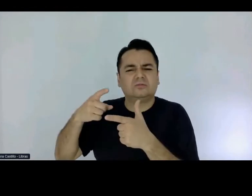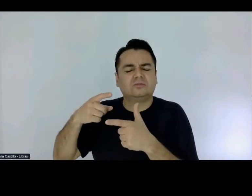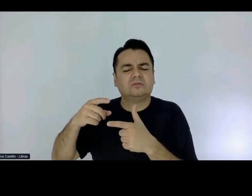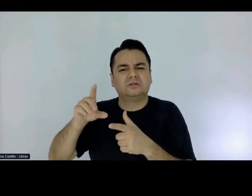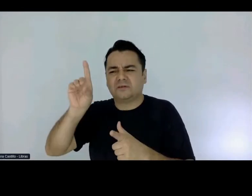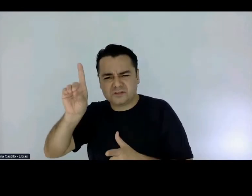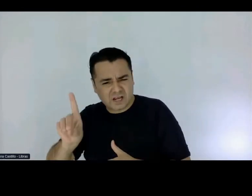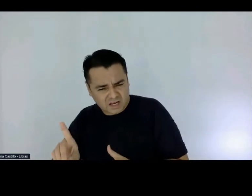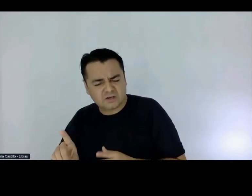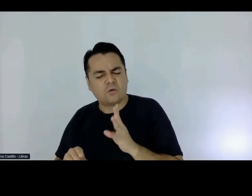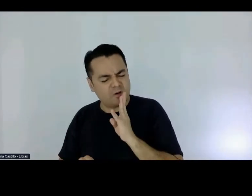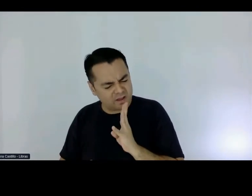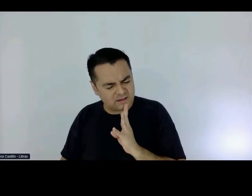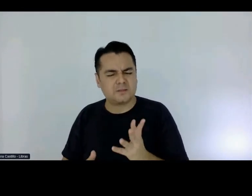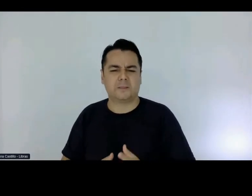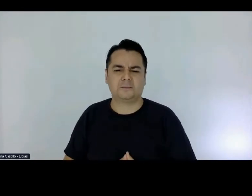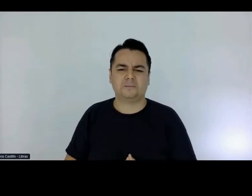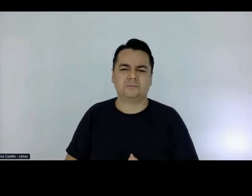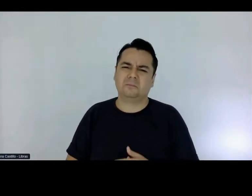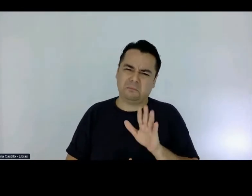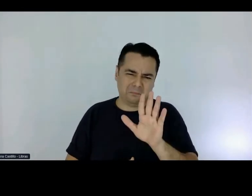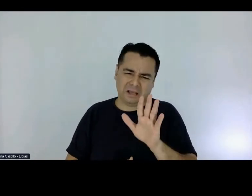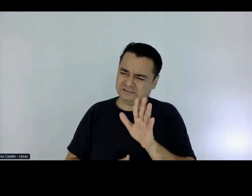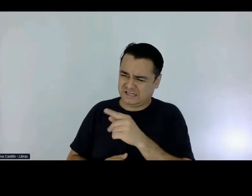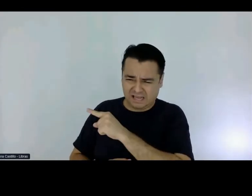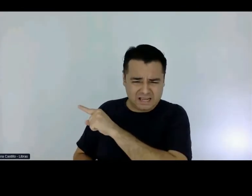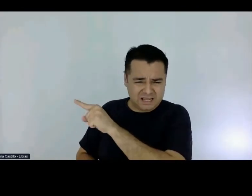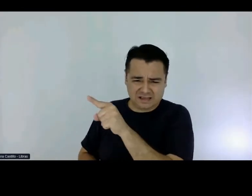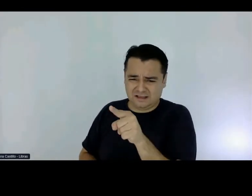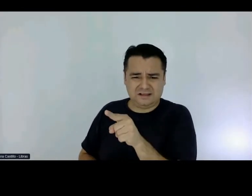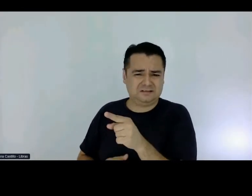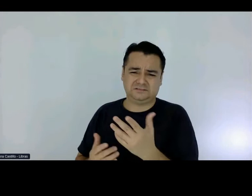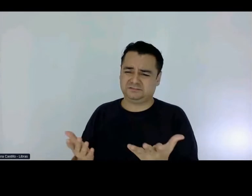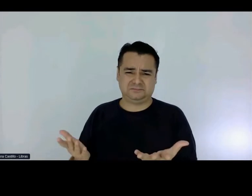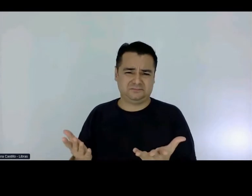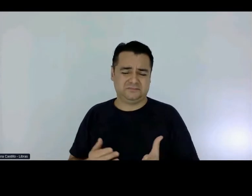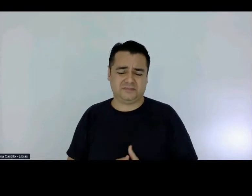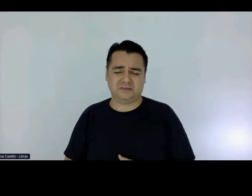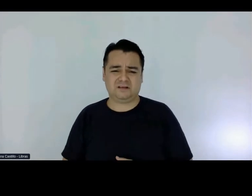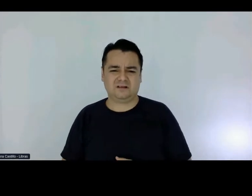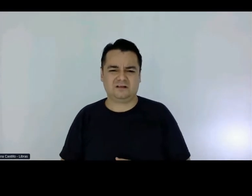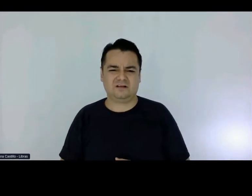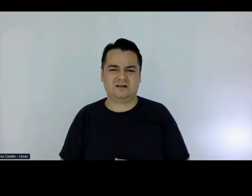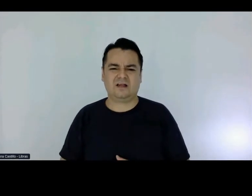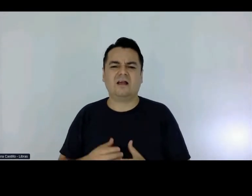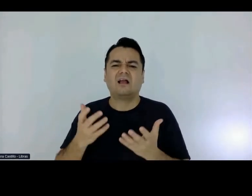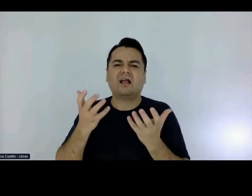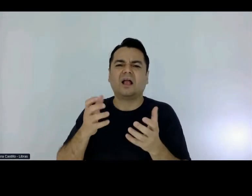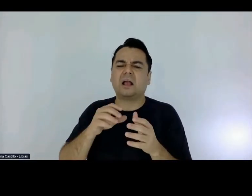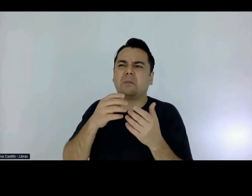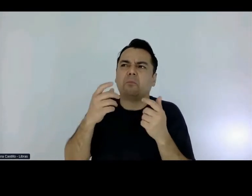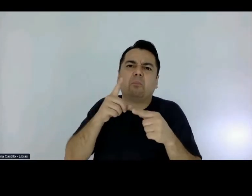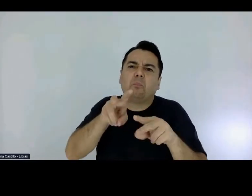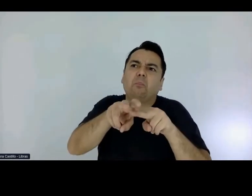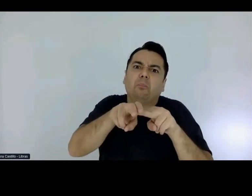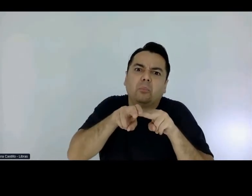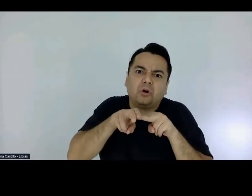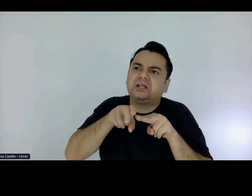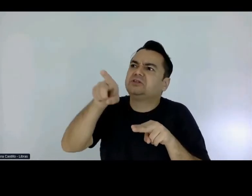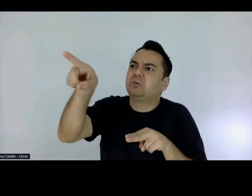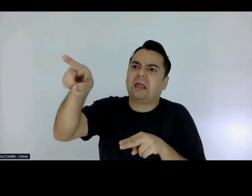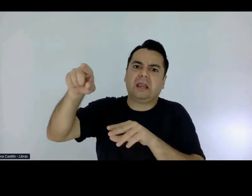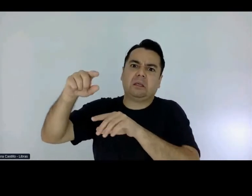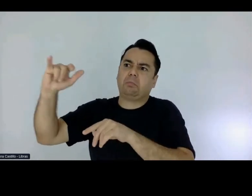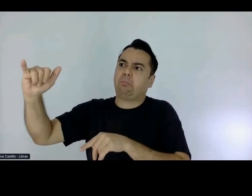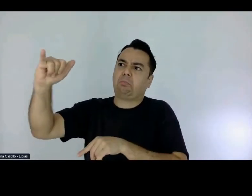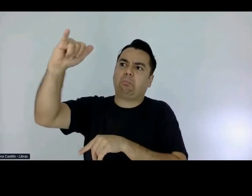e que nenhuma delas, sabe, e querendo justificar que é por isso que ele está bombardeando um